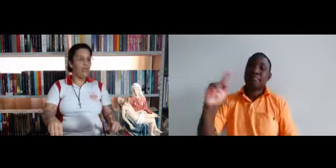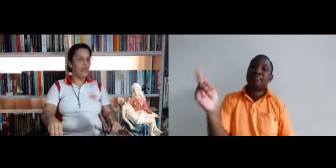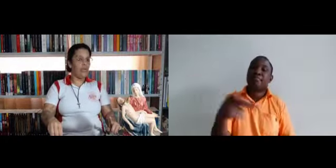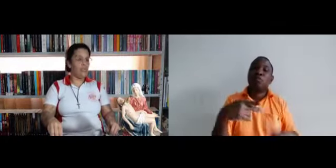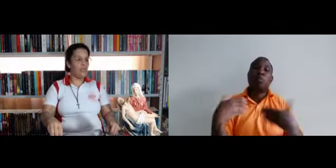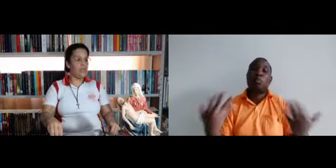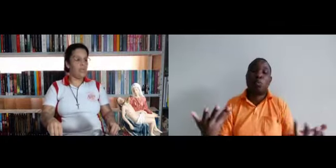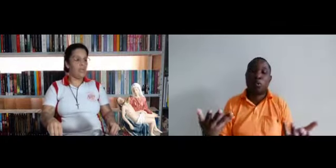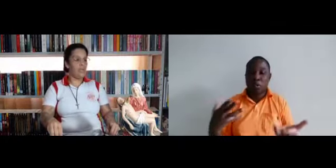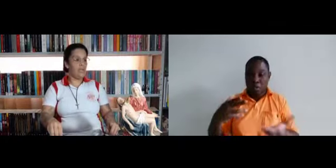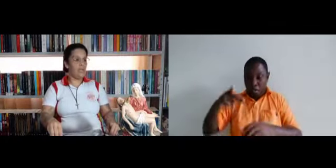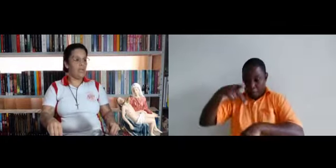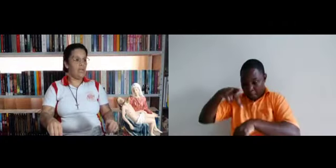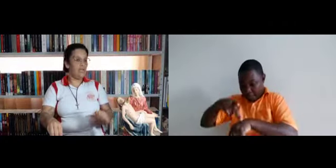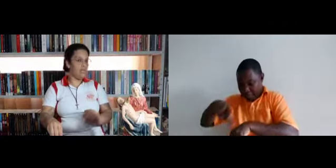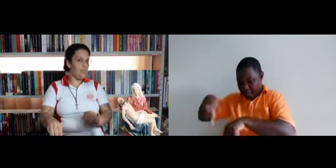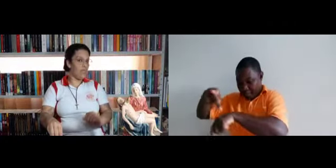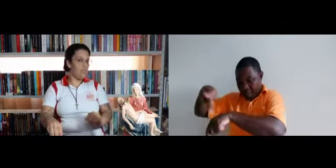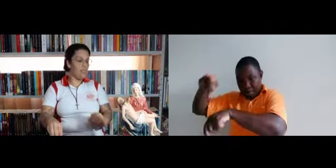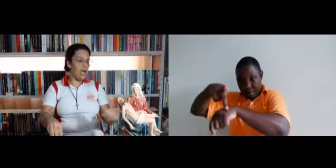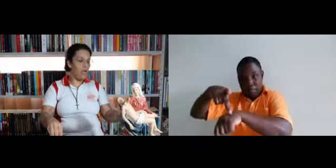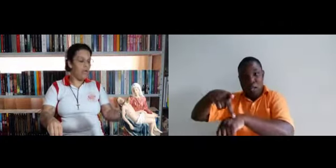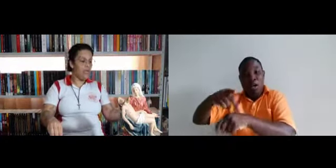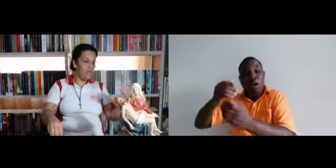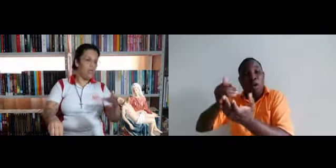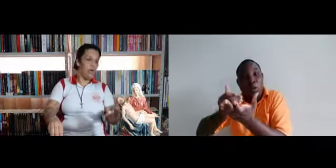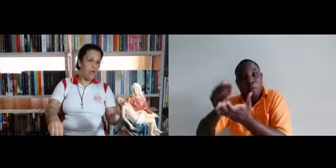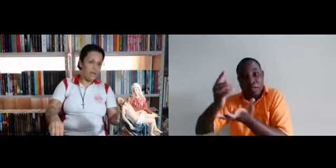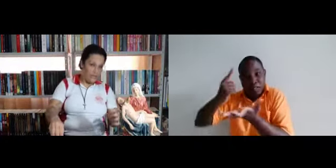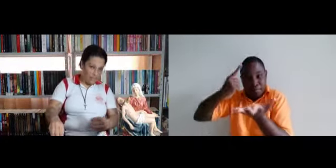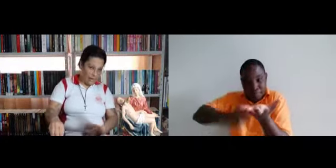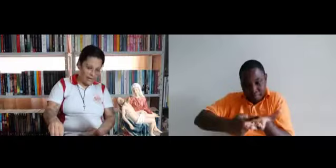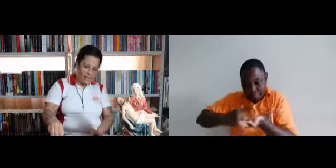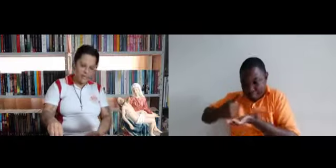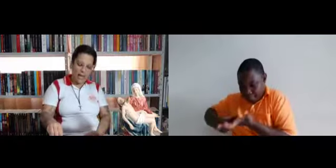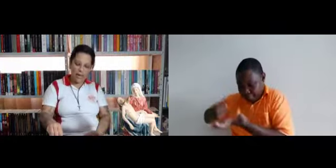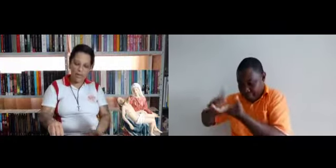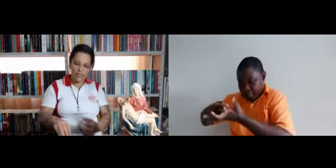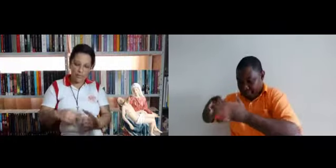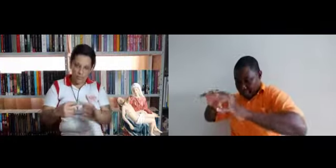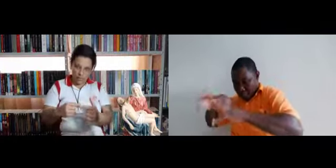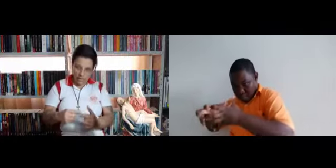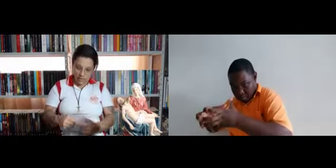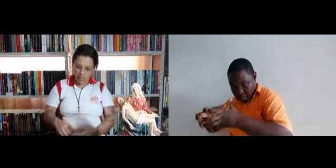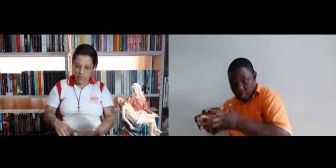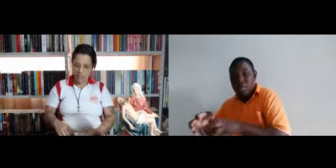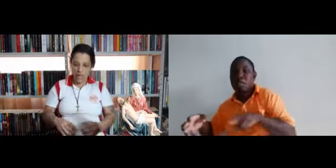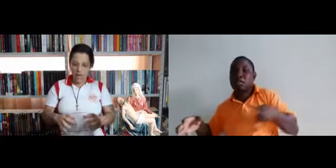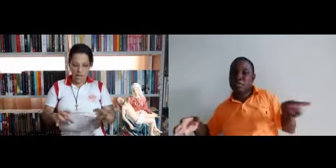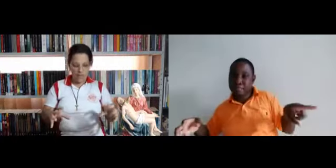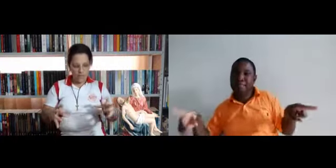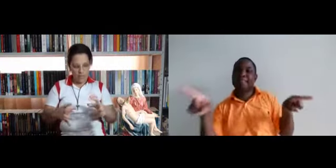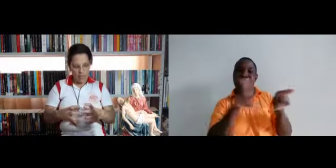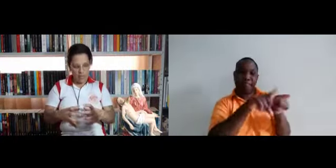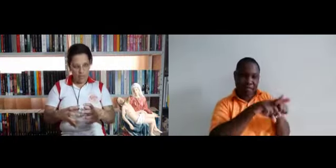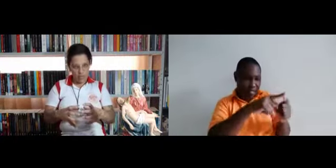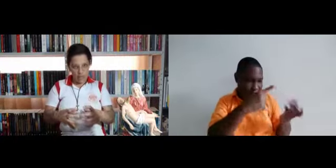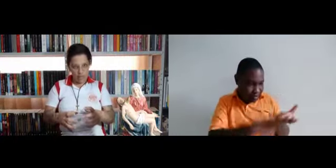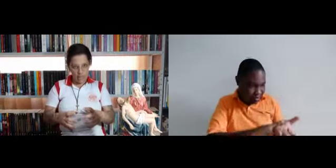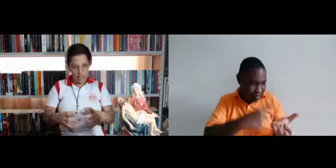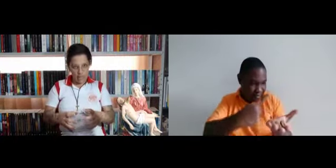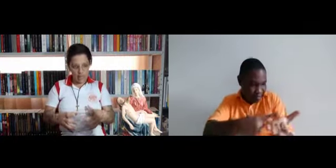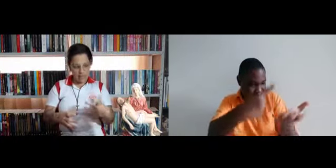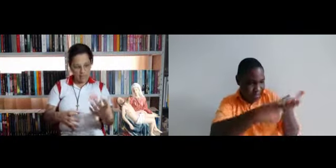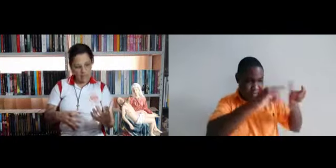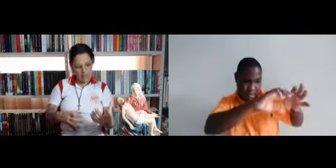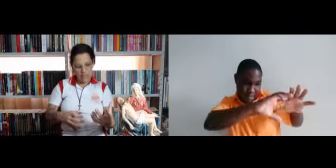novamente, durante a eclosão da Segunda Guerra Mundial, entrou ao lado da Alemanha. Tá? Olha só como uma coisa leva a outra. Enfim, formaram-se dois blocos